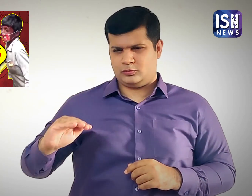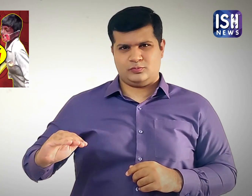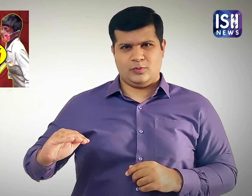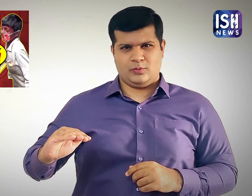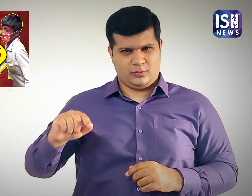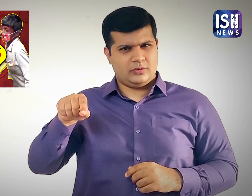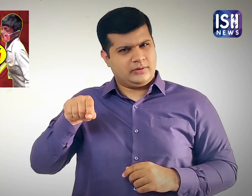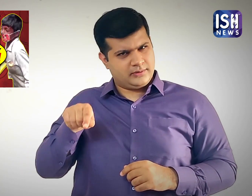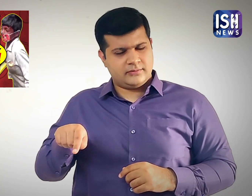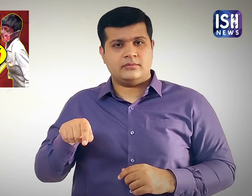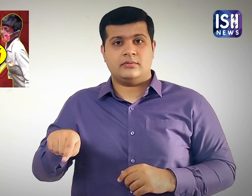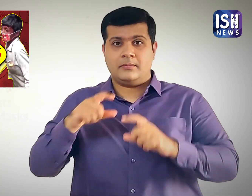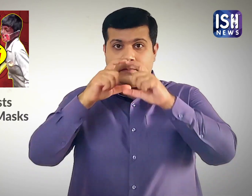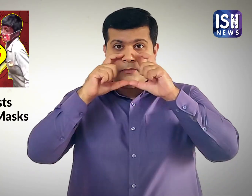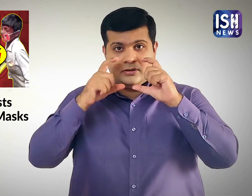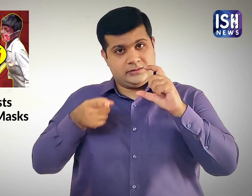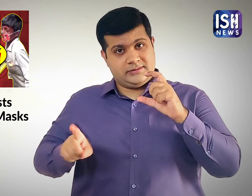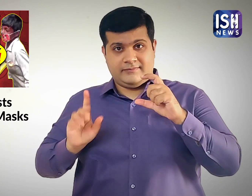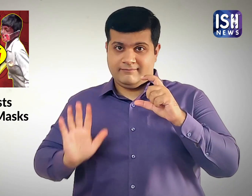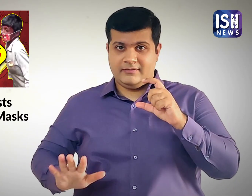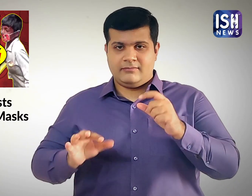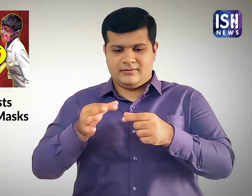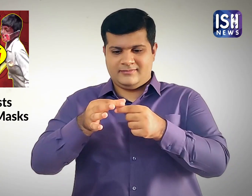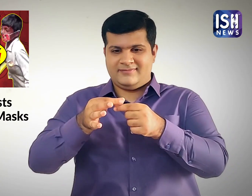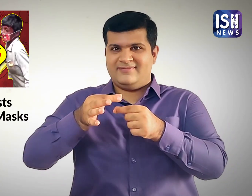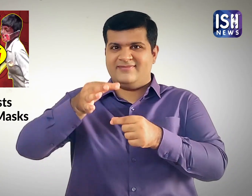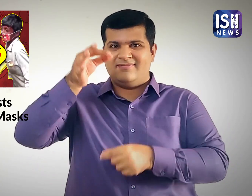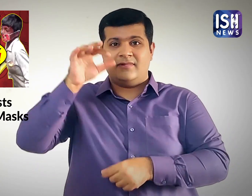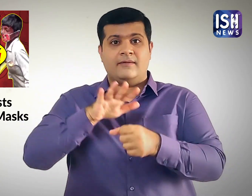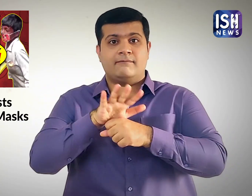विडियो में मास्क पैने एक छोटे लड़की के हाथ में प्लास्टिक का डंडा है